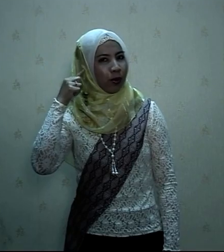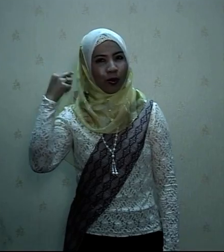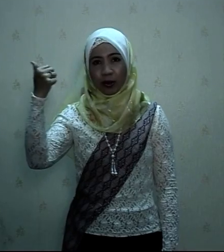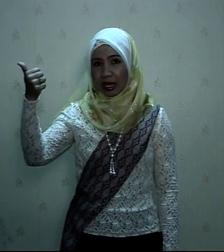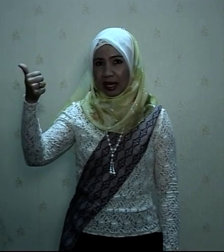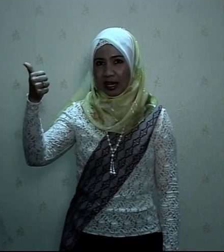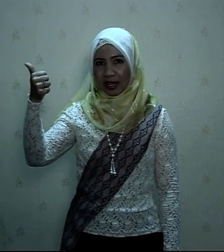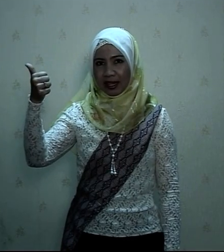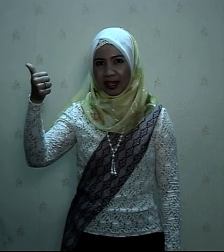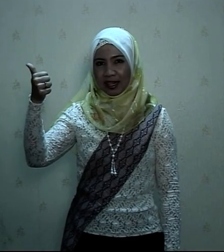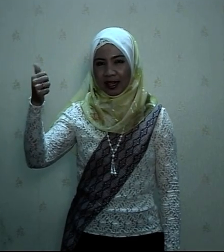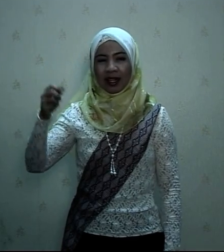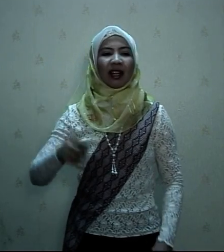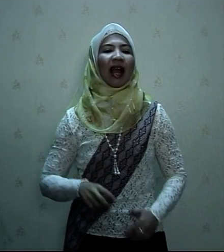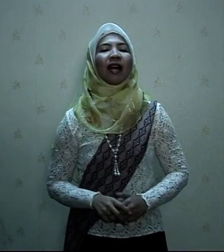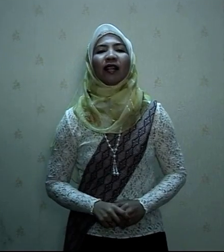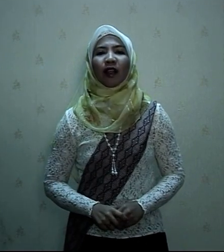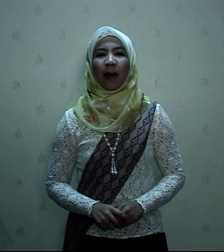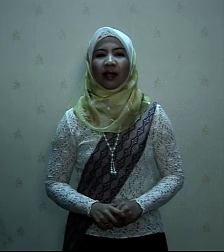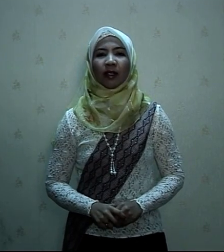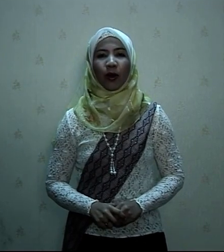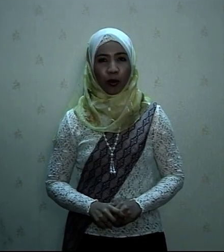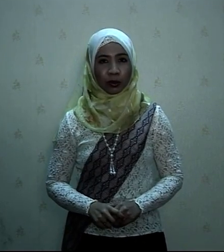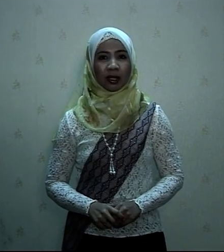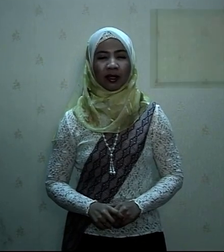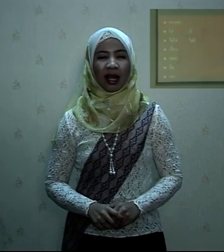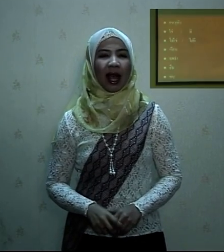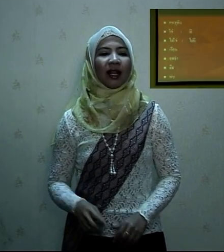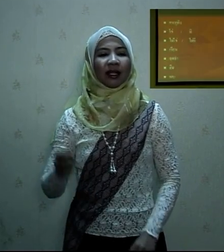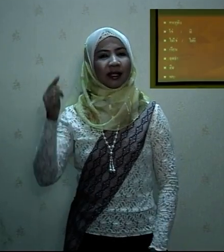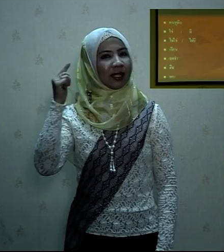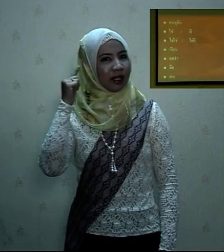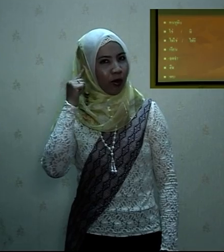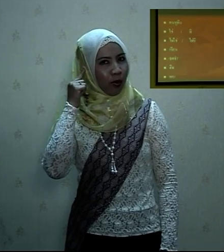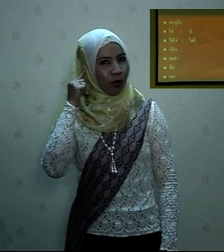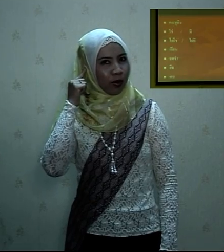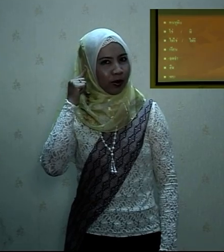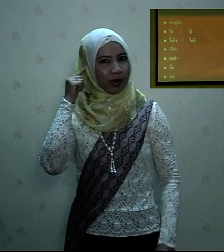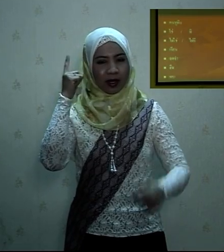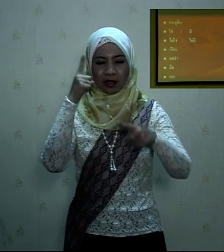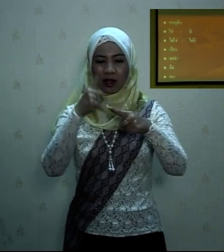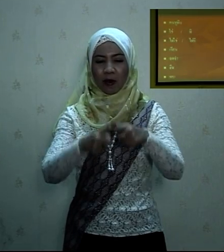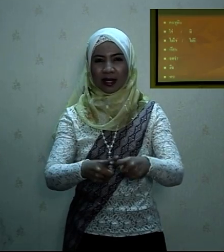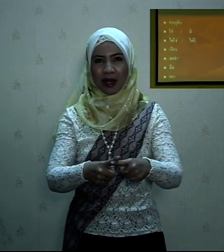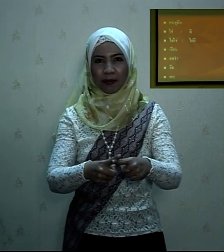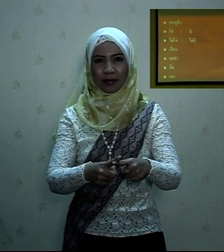ดีต่อไปคือคนหูตึงนะคะคือชี้ที่หูแล้วก็มาสับนิ้วนะ